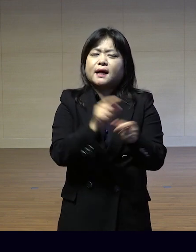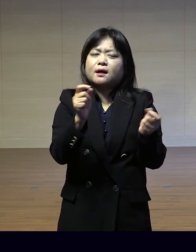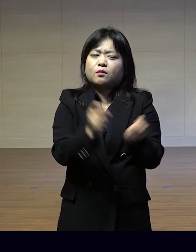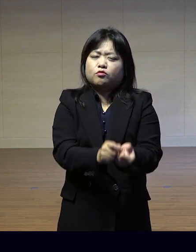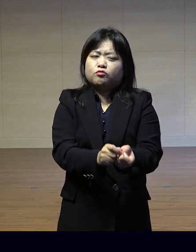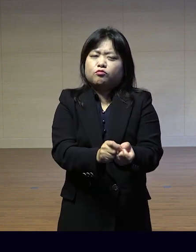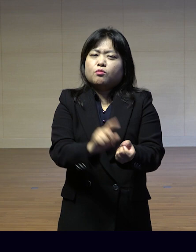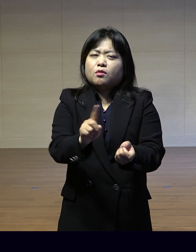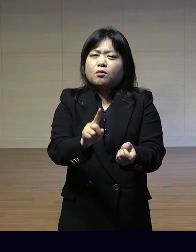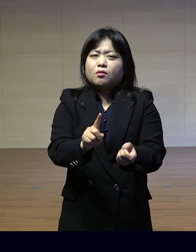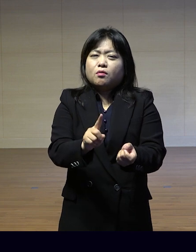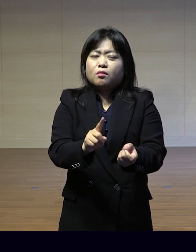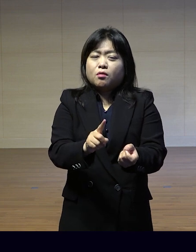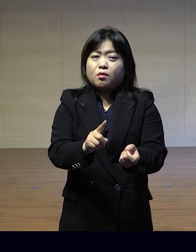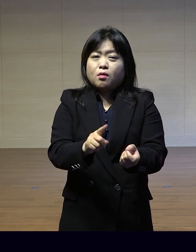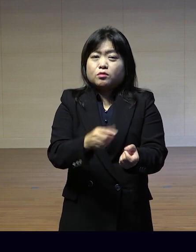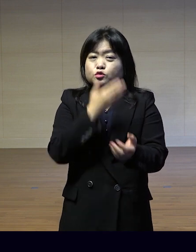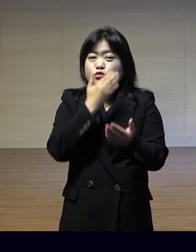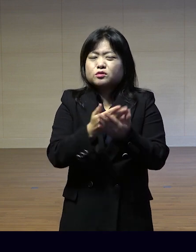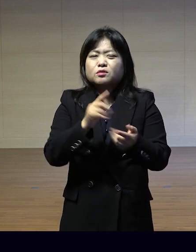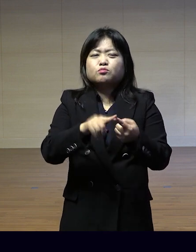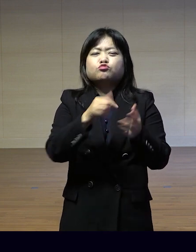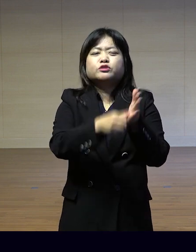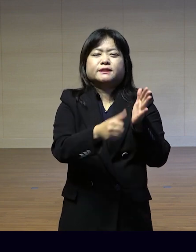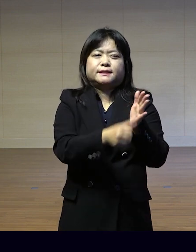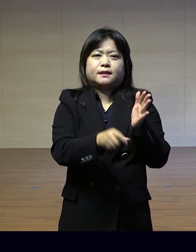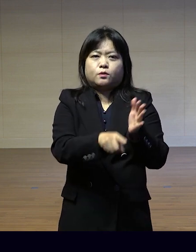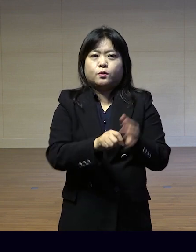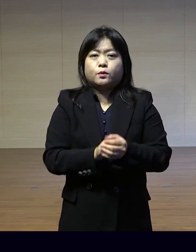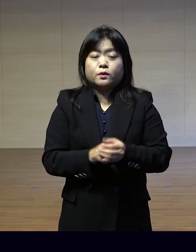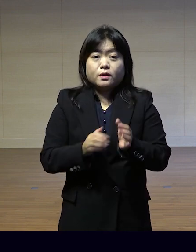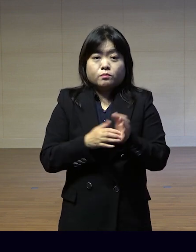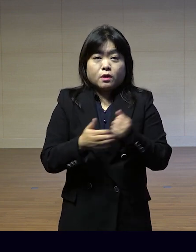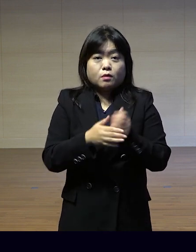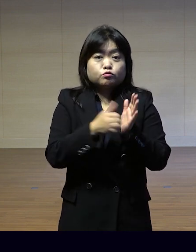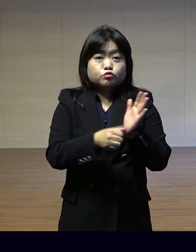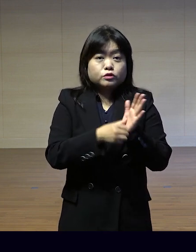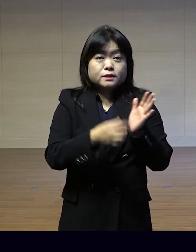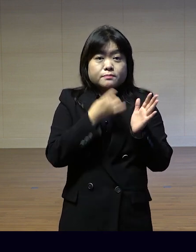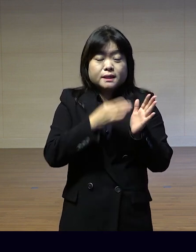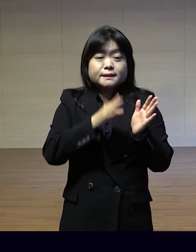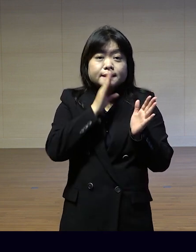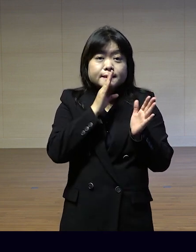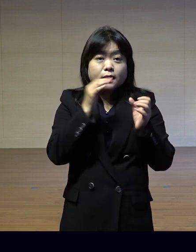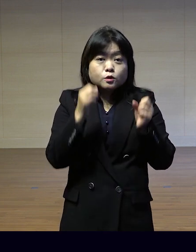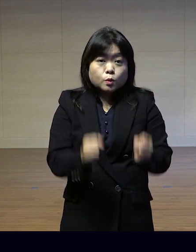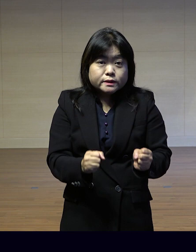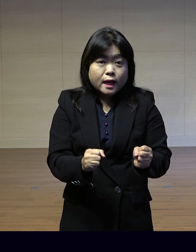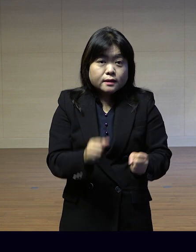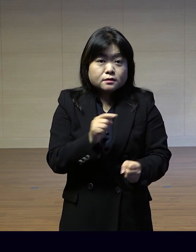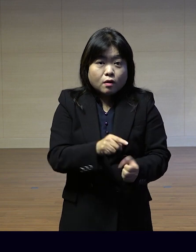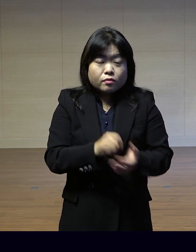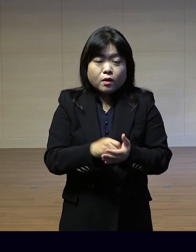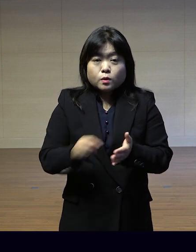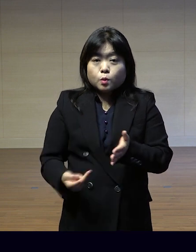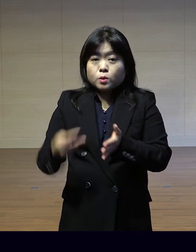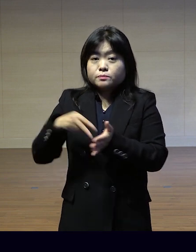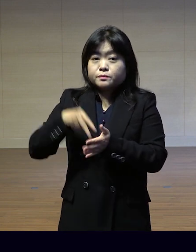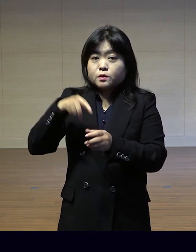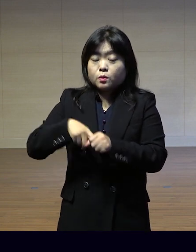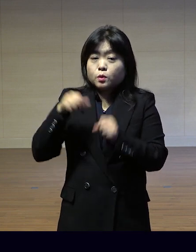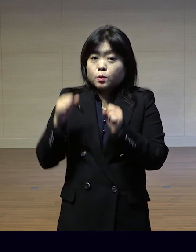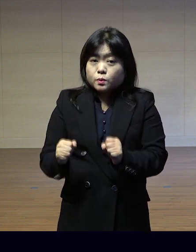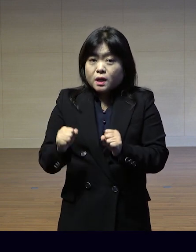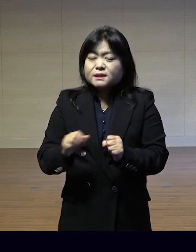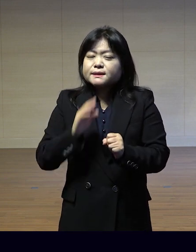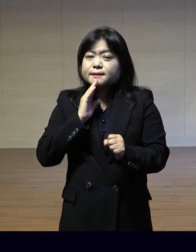것이냐, 주요한 것이냐면은 물질입니다. 그래서 물질만이 진짜로 존재하는 것, 독립적으로 존재하는 것,